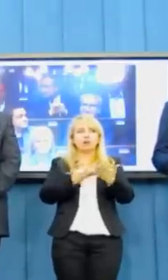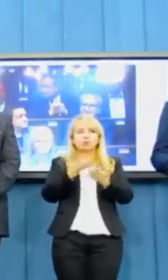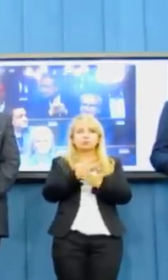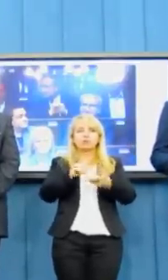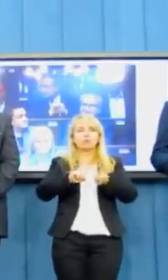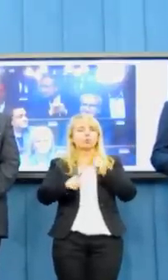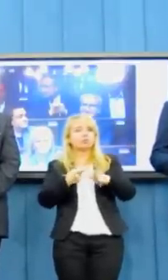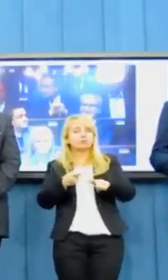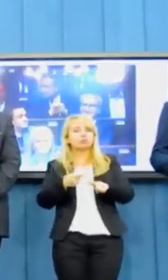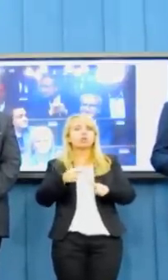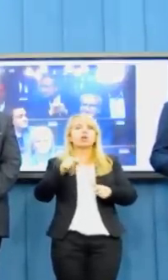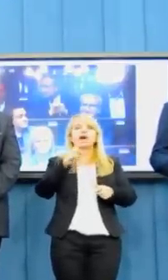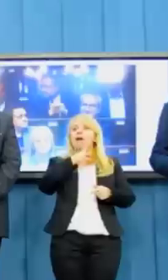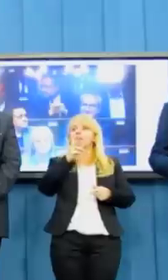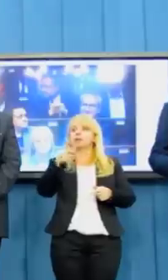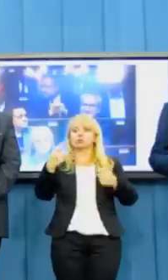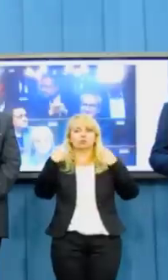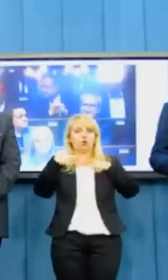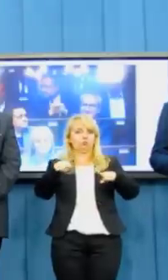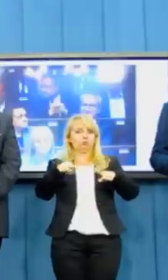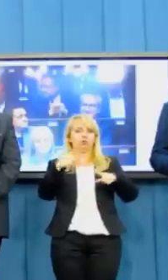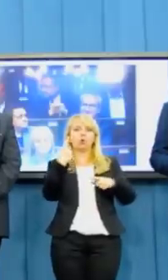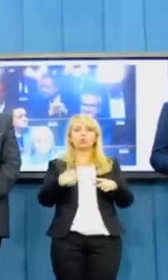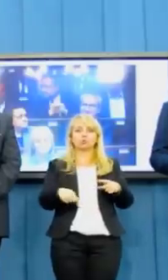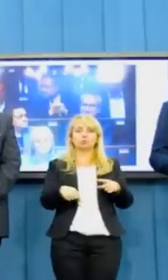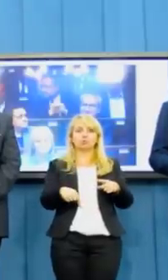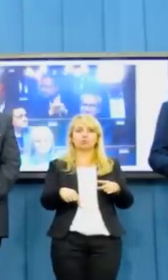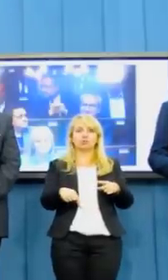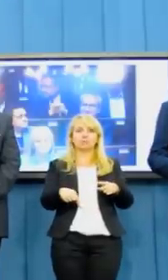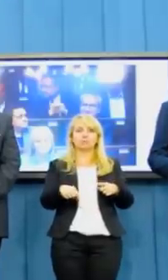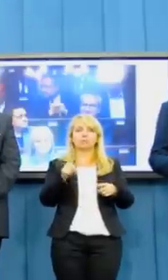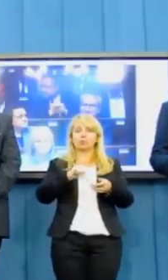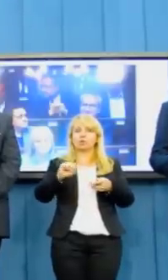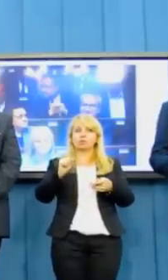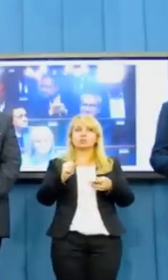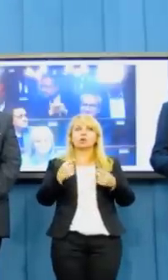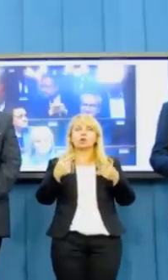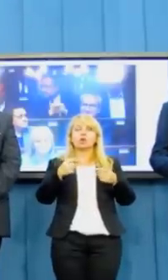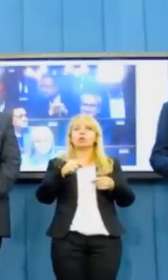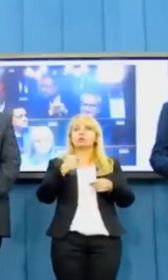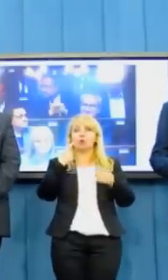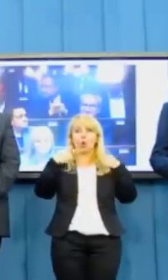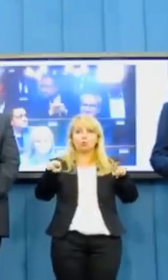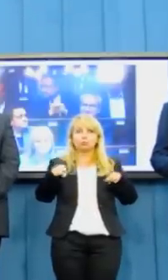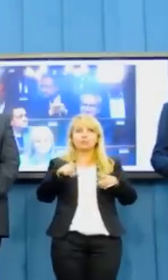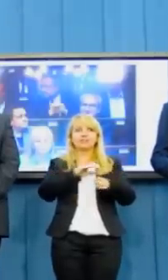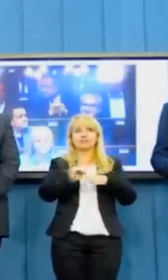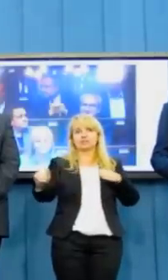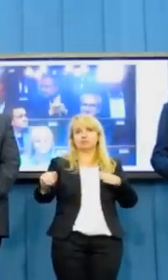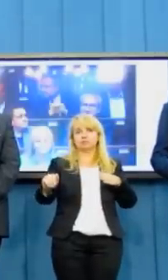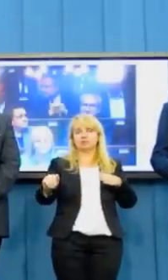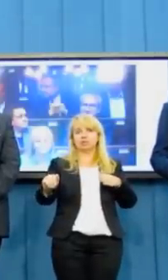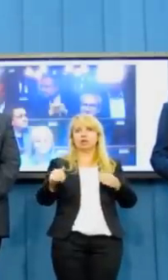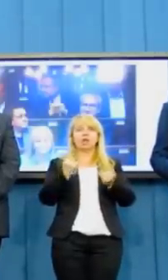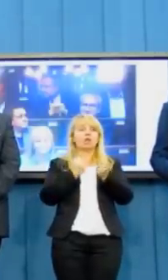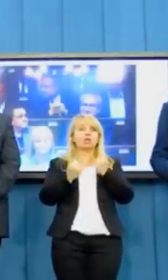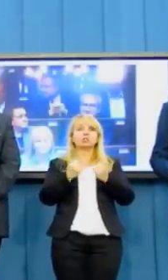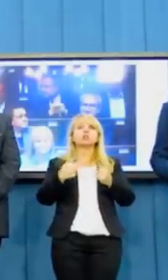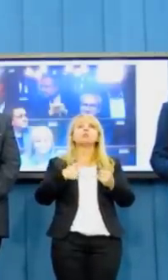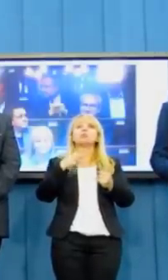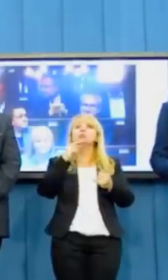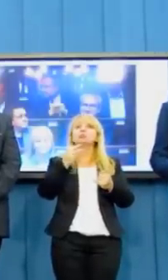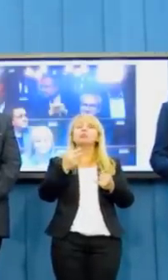znaczenia. To jest zupełnie osobna sprawa, tam będzie można wyciągnąć odpowiedzialność dyscyplinarną. Ale w przypadku Jarosława Gowina mówimy o